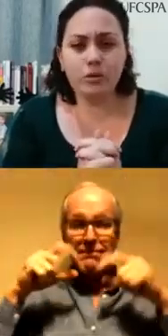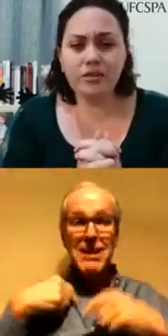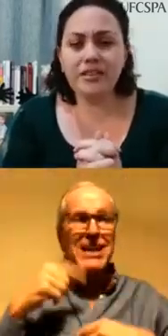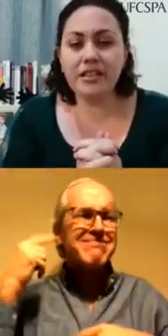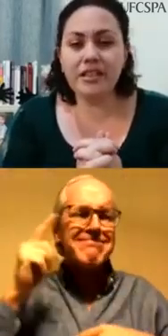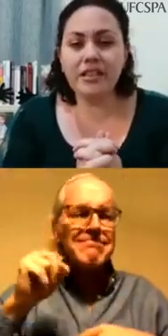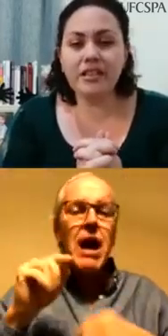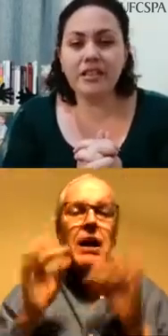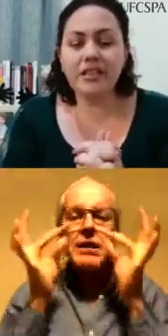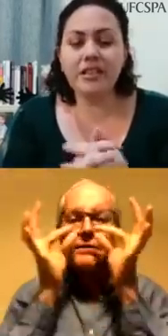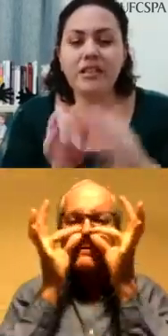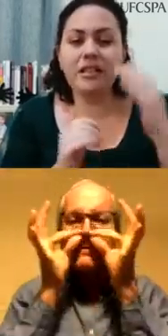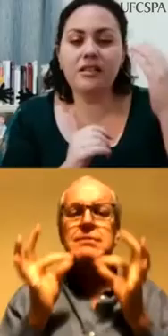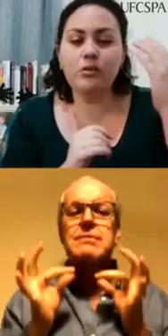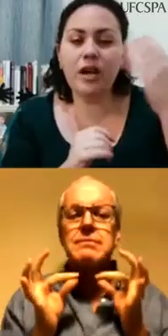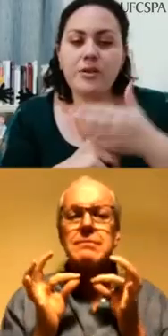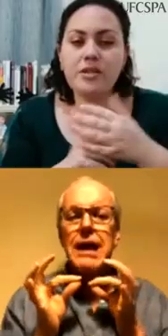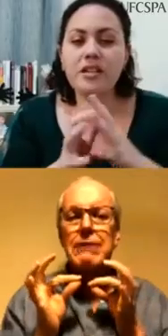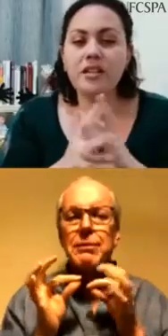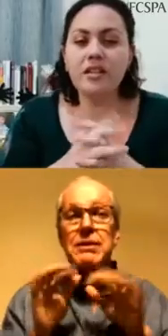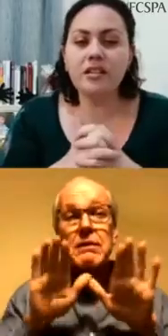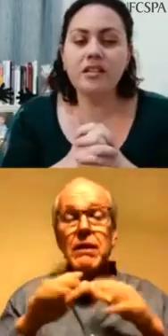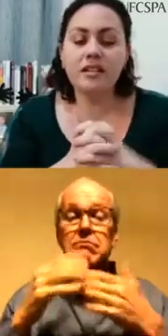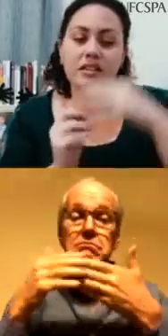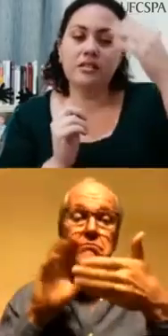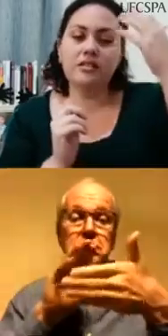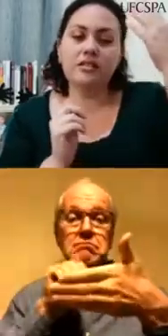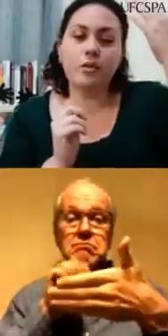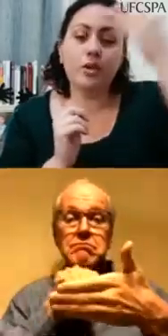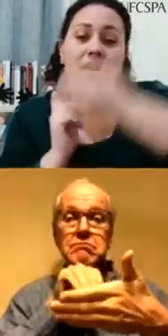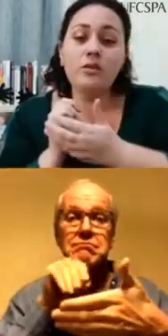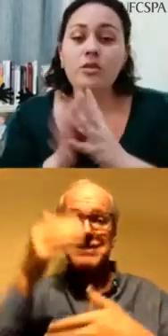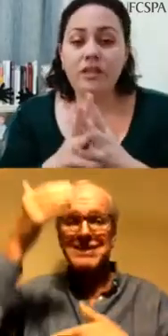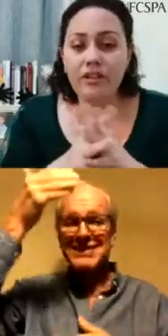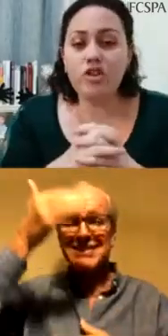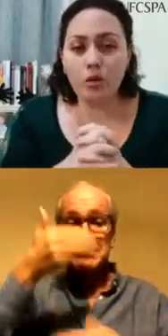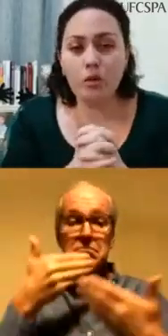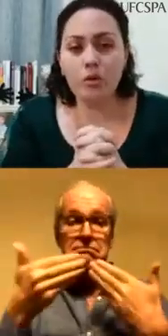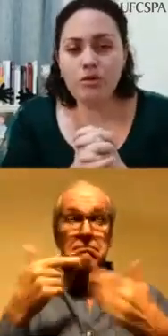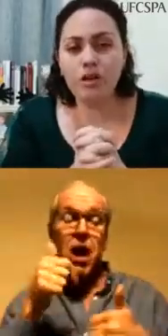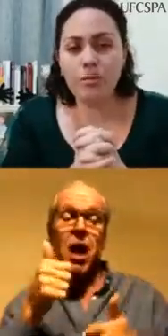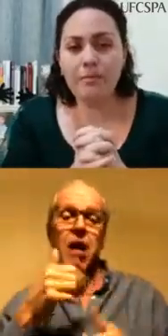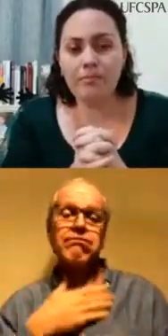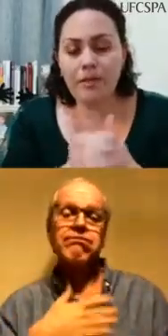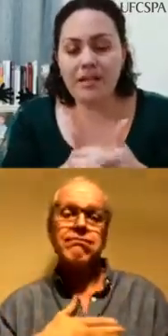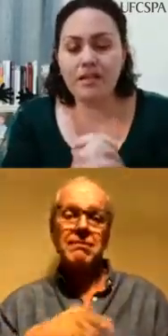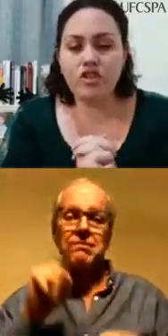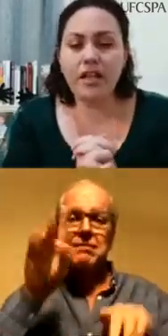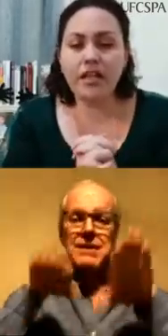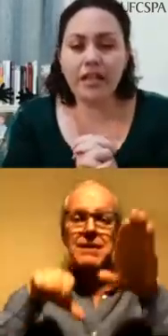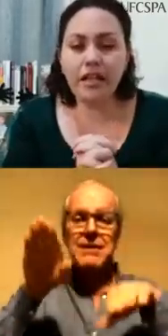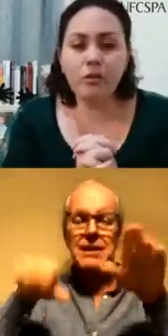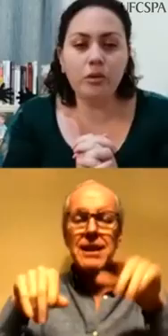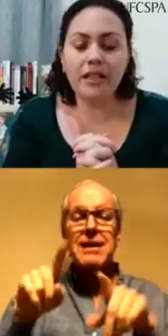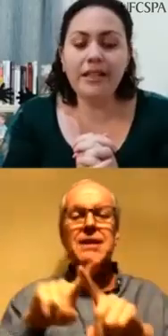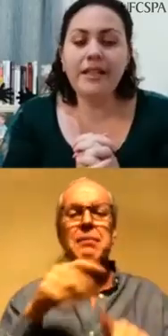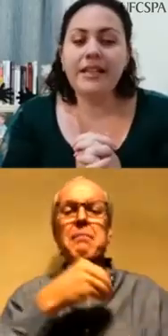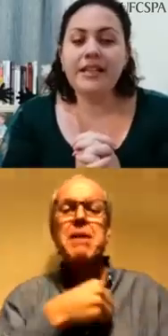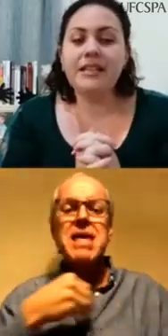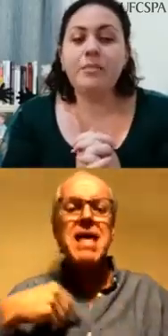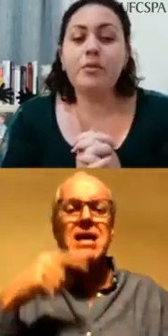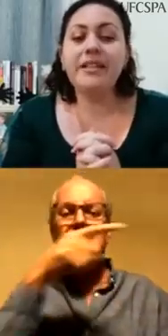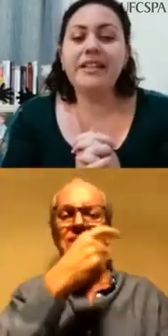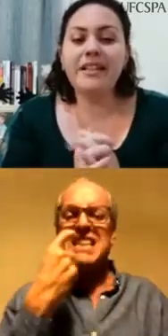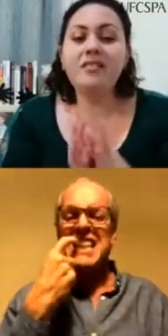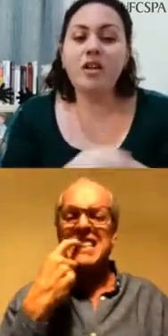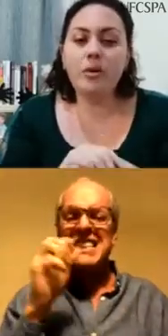aquela outra que no caso seria colocado em frente ao rosto, né, uma máscara de acrílico ali, que